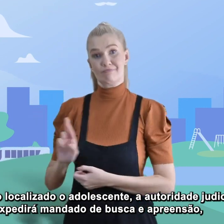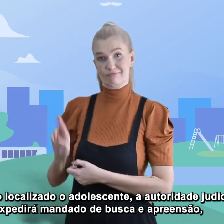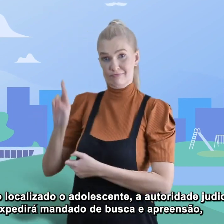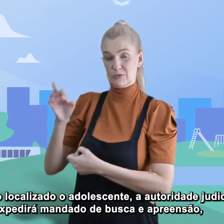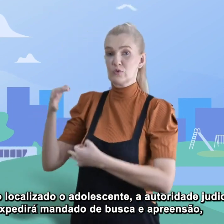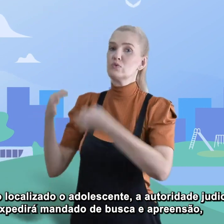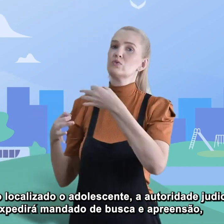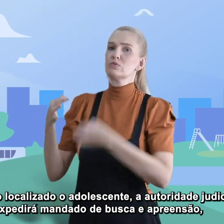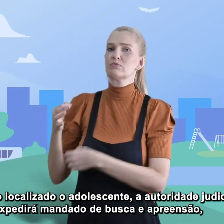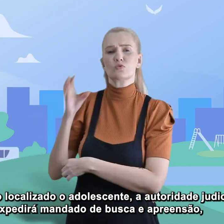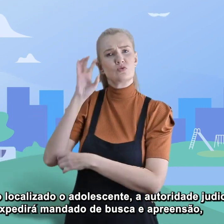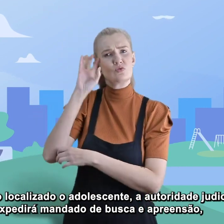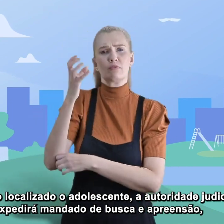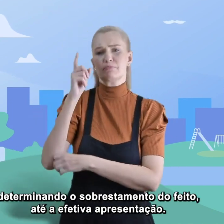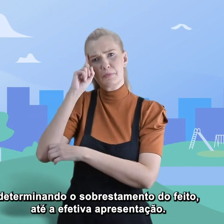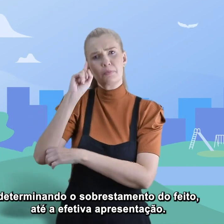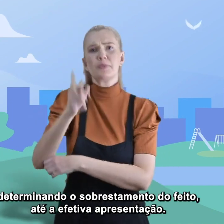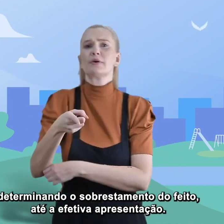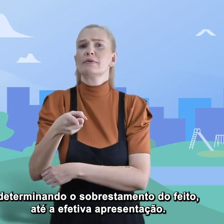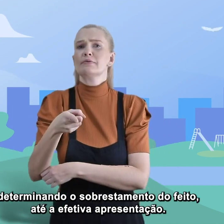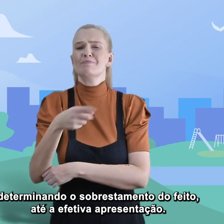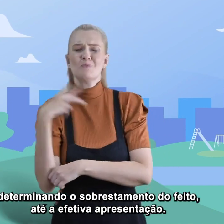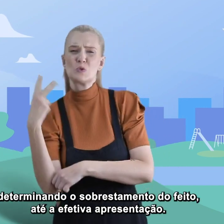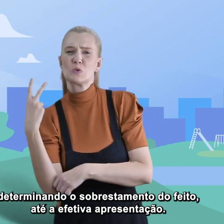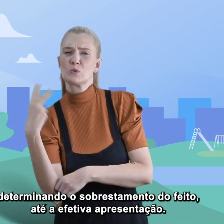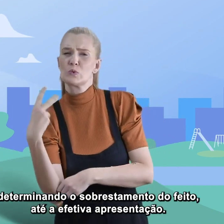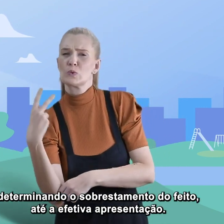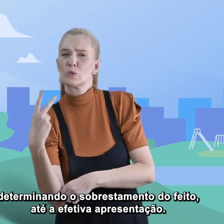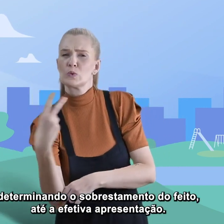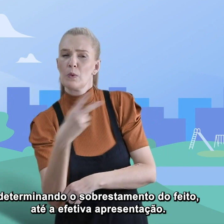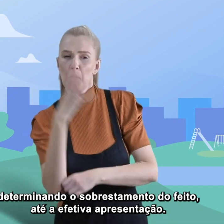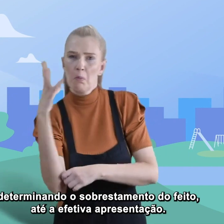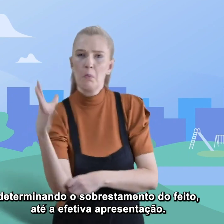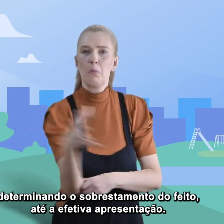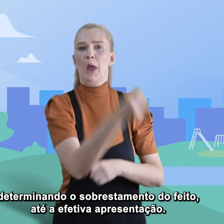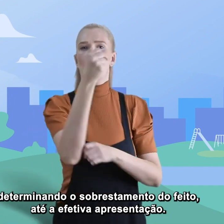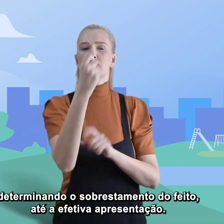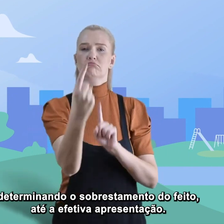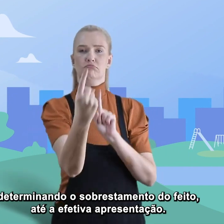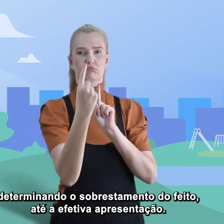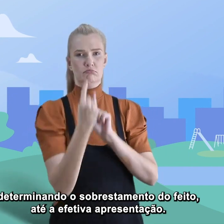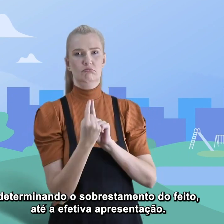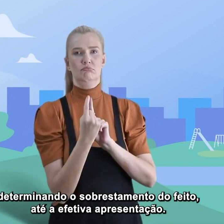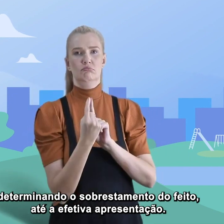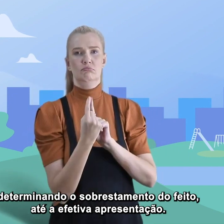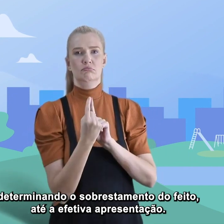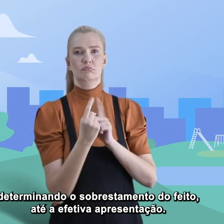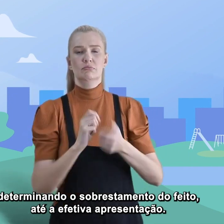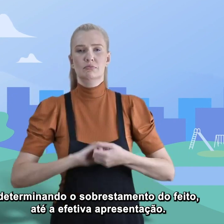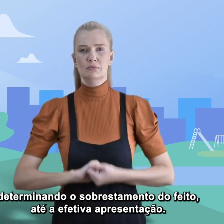busca e apreensão, determinando o sobrestamento do feito até efetiva